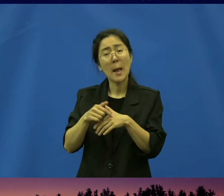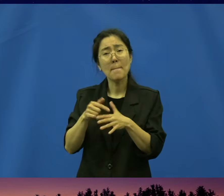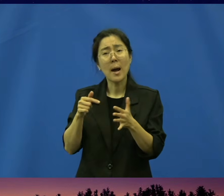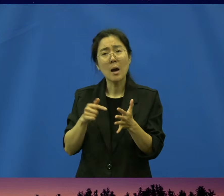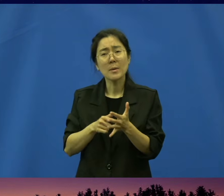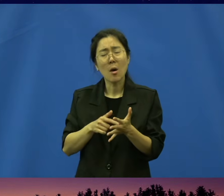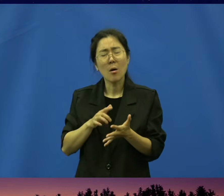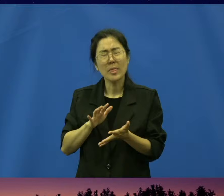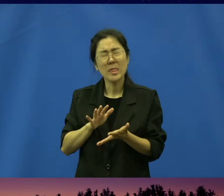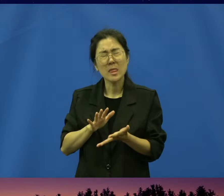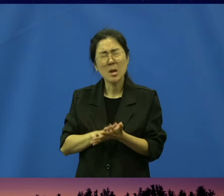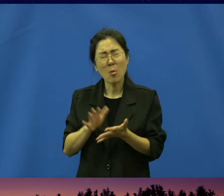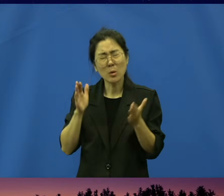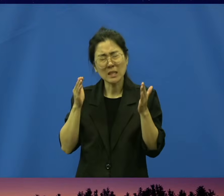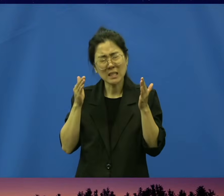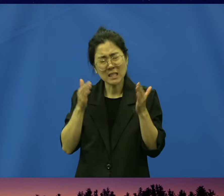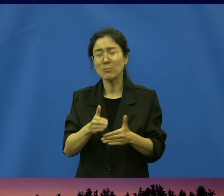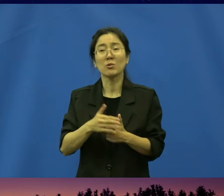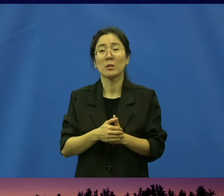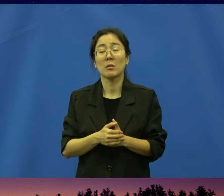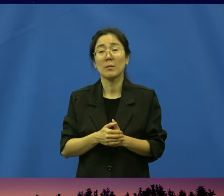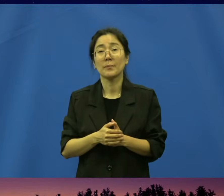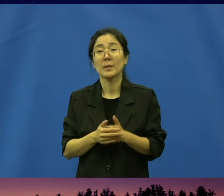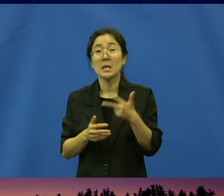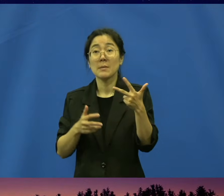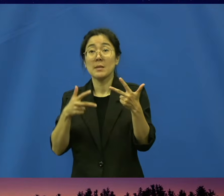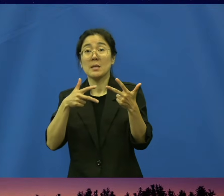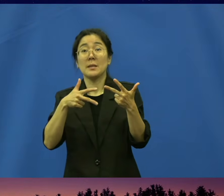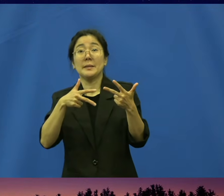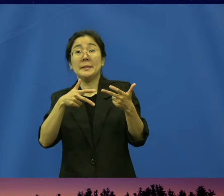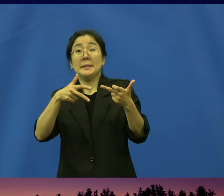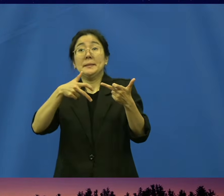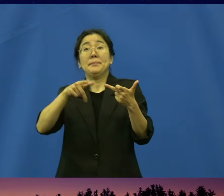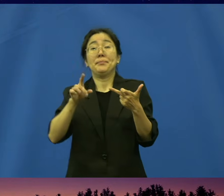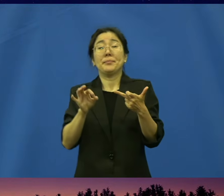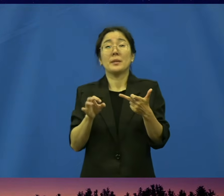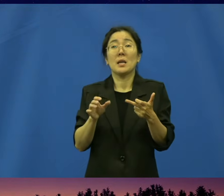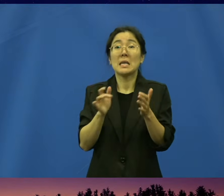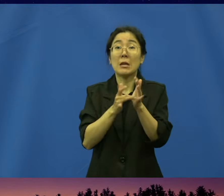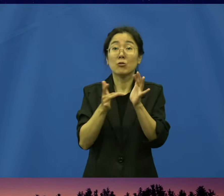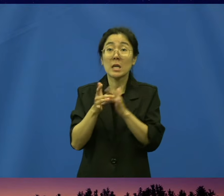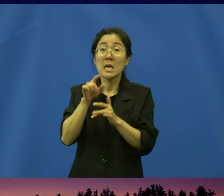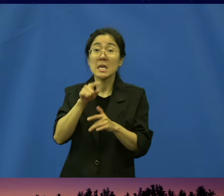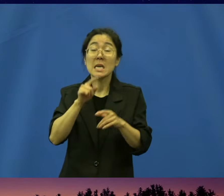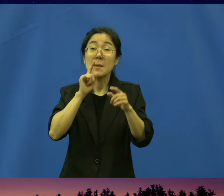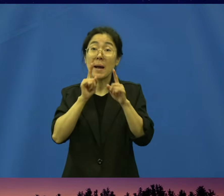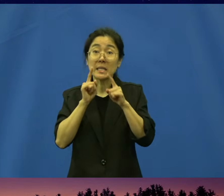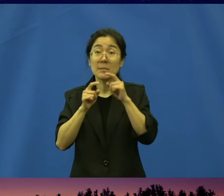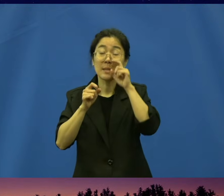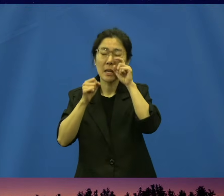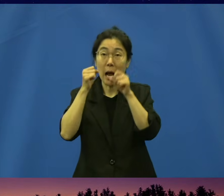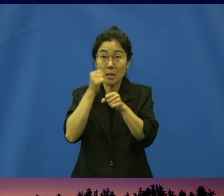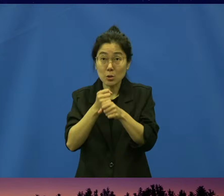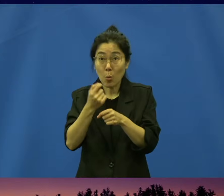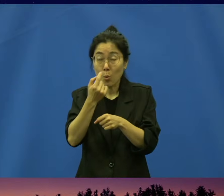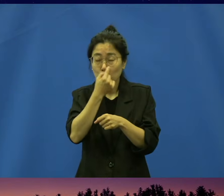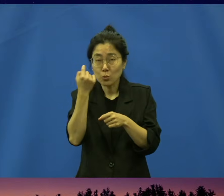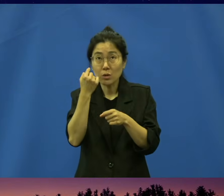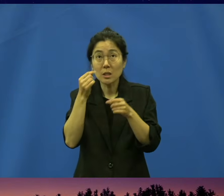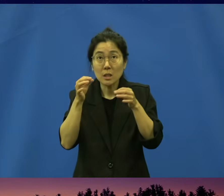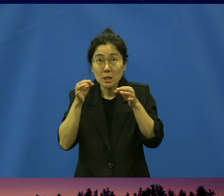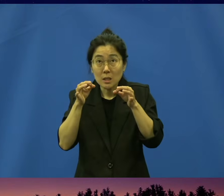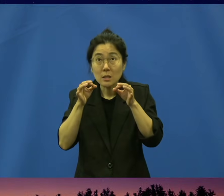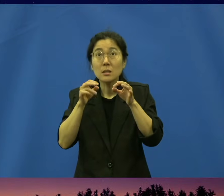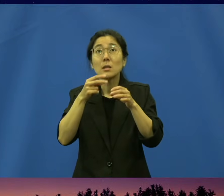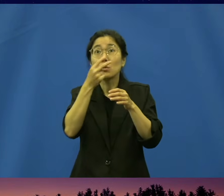1절에 예수님께서 말씀을 하시기를 그 구절이 예수께서 이 말씀을 하시고 눈을 들어